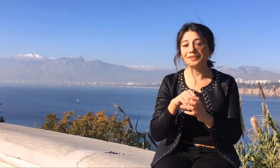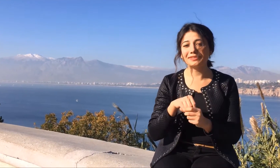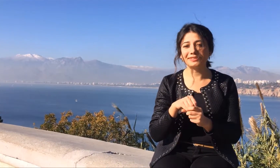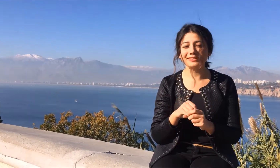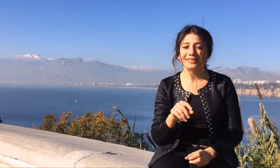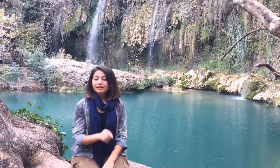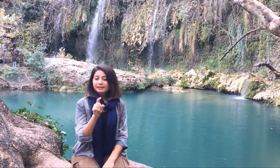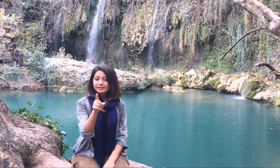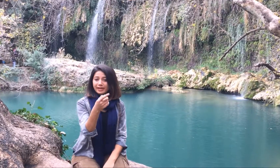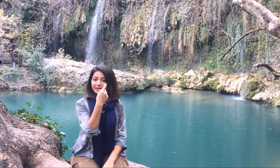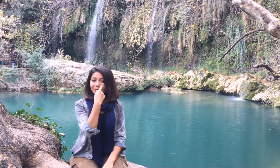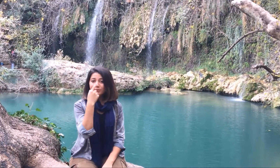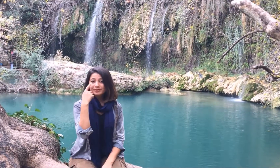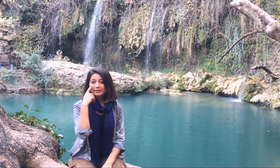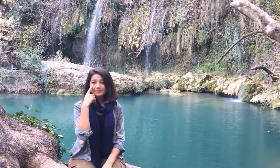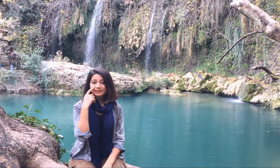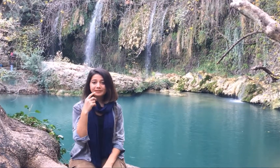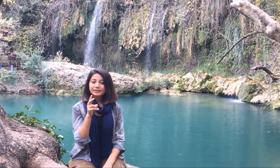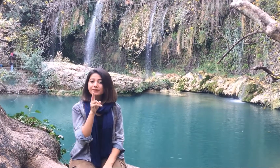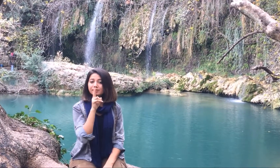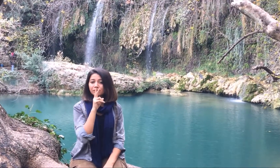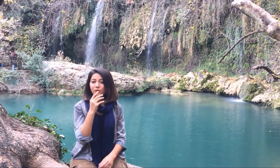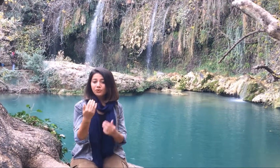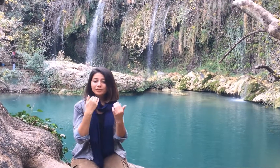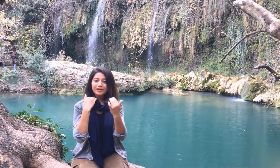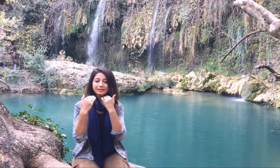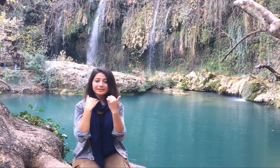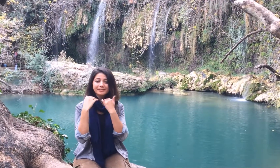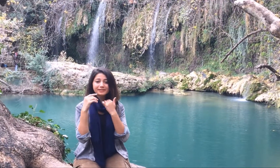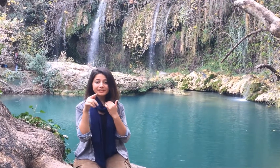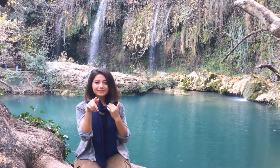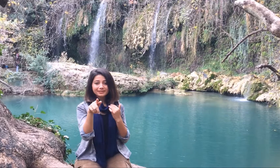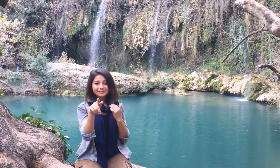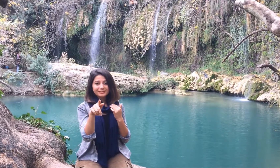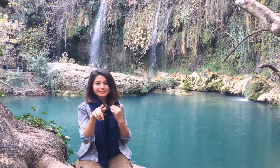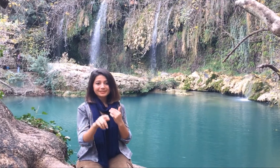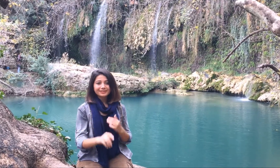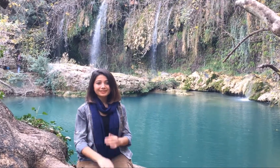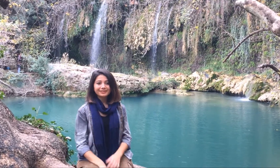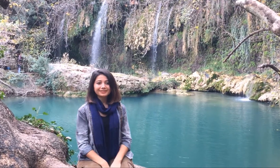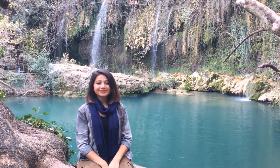kalbimdesin. Sen gözlerimin son adresisin.